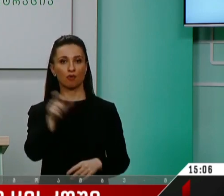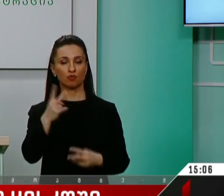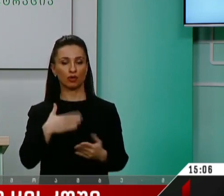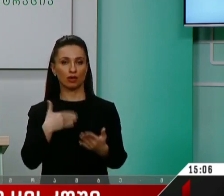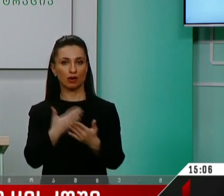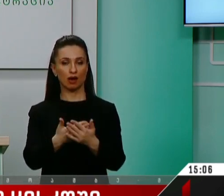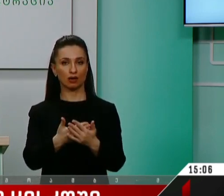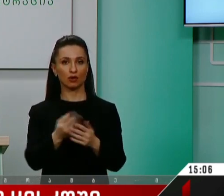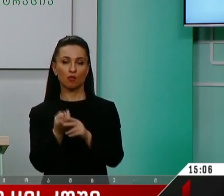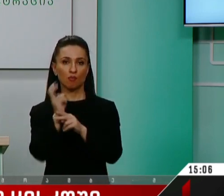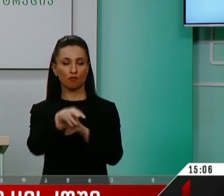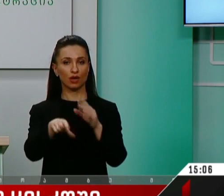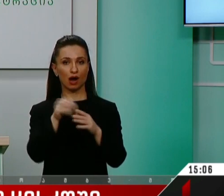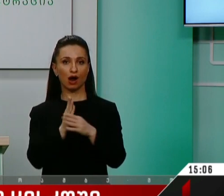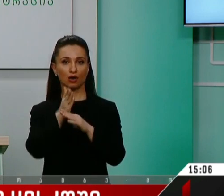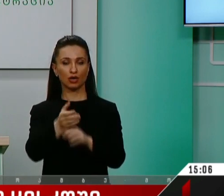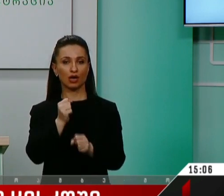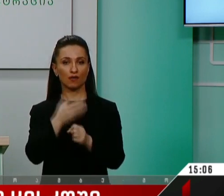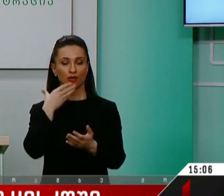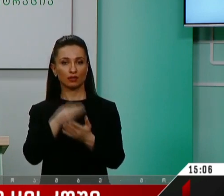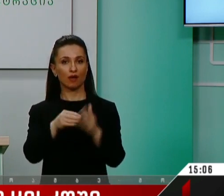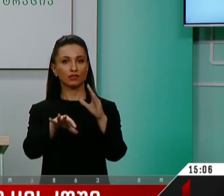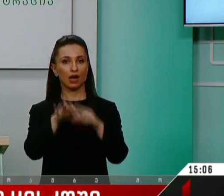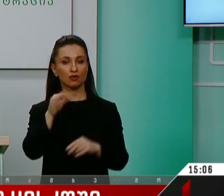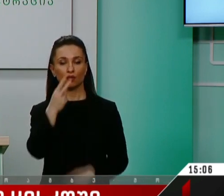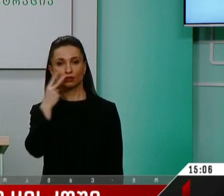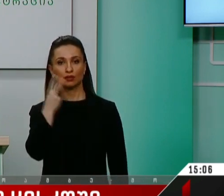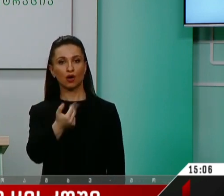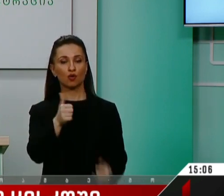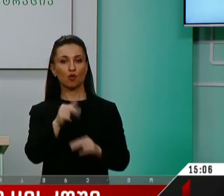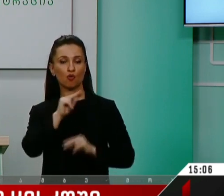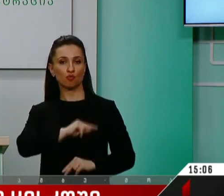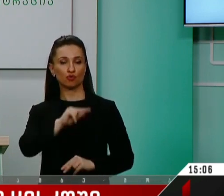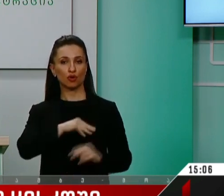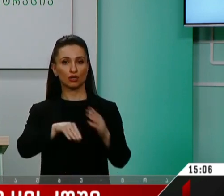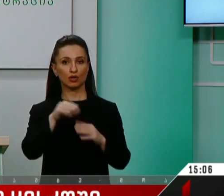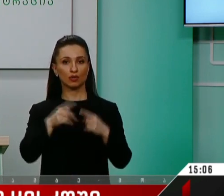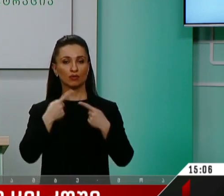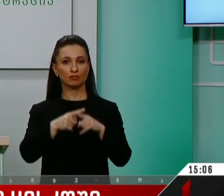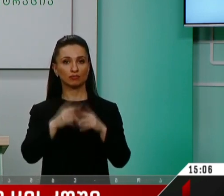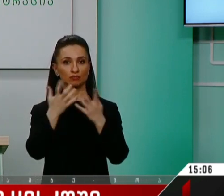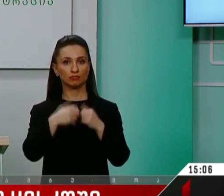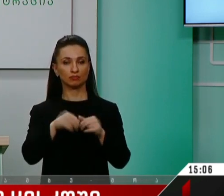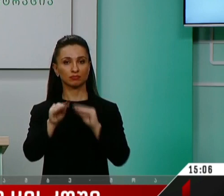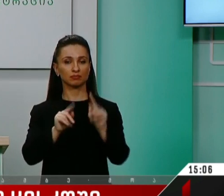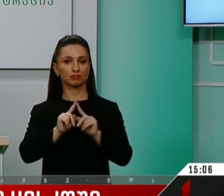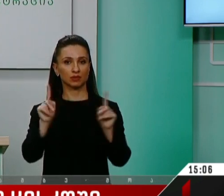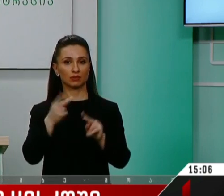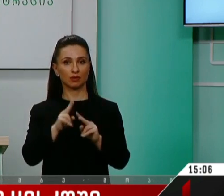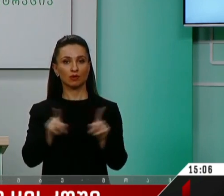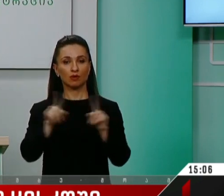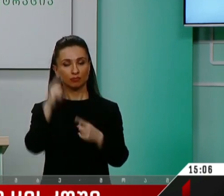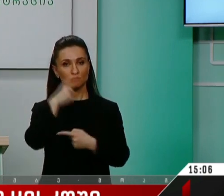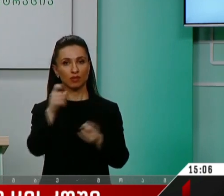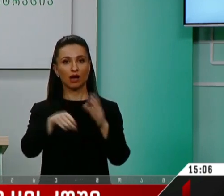Čevlebs, Iaktiuron, Movide, Narčeno, Zegaget, Narčevani, Danahon, tu rogor mușaob să arceune electronul tehnologie. Asta